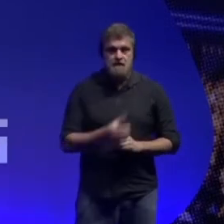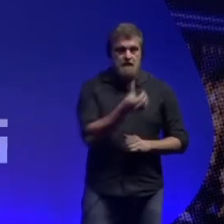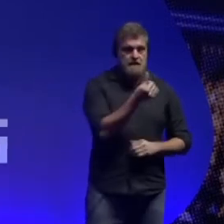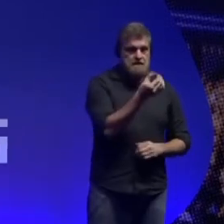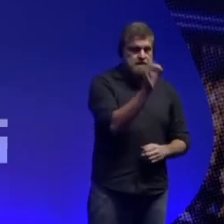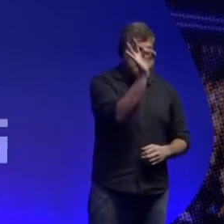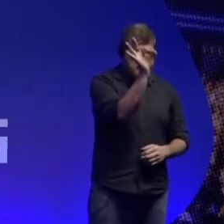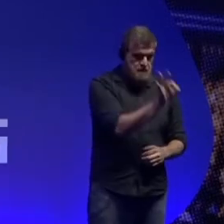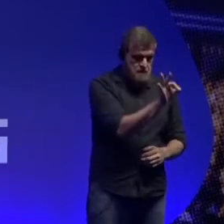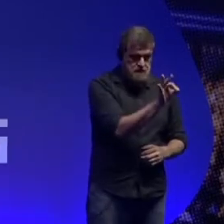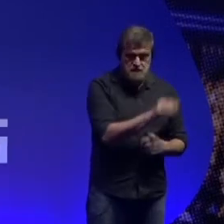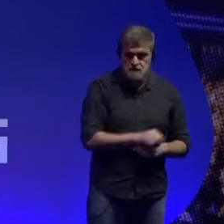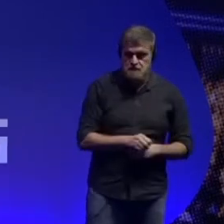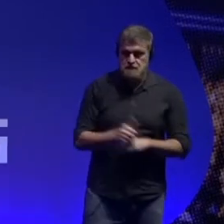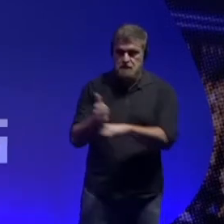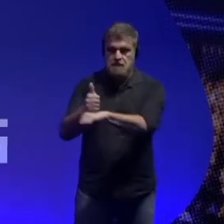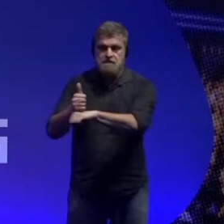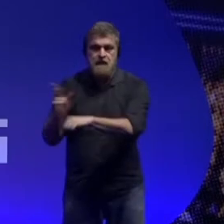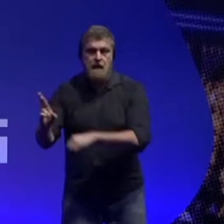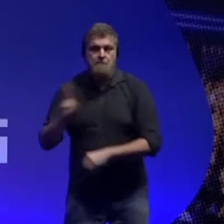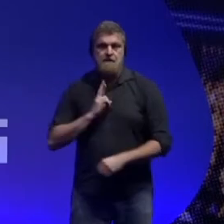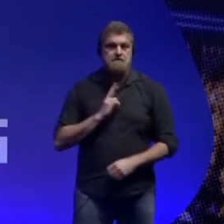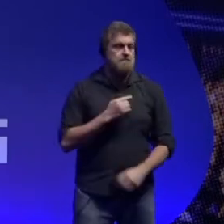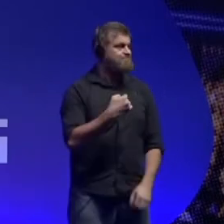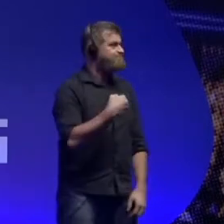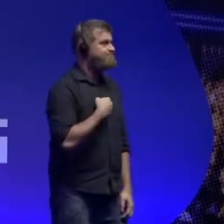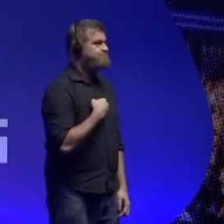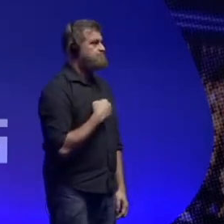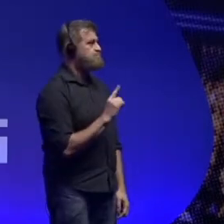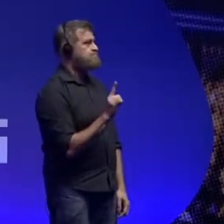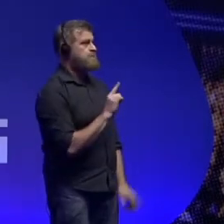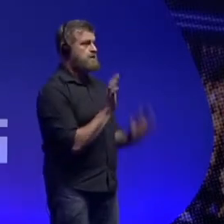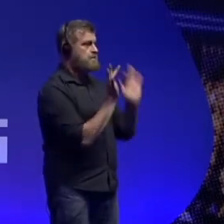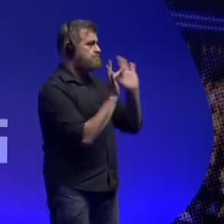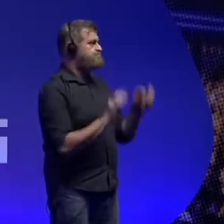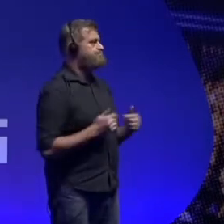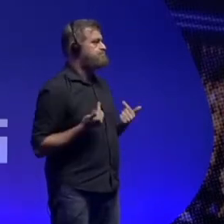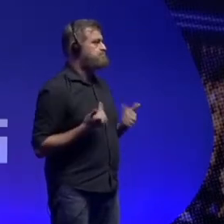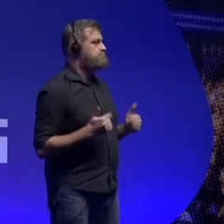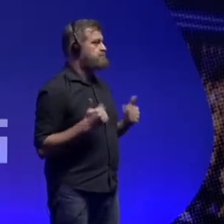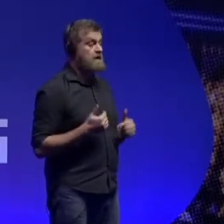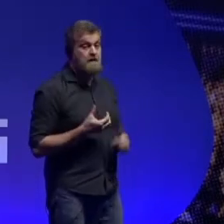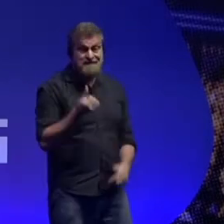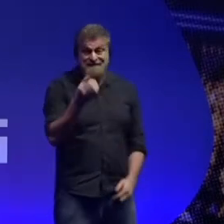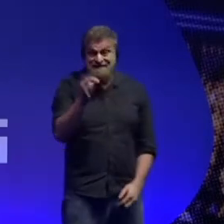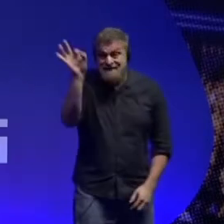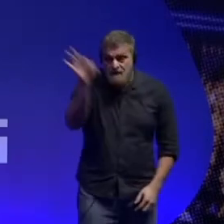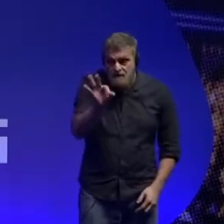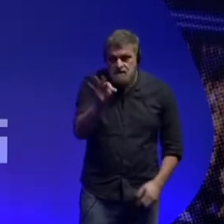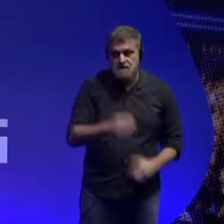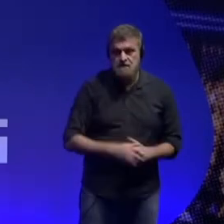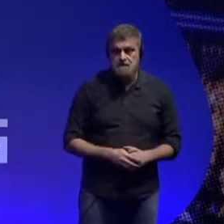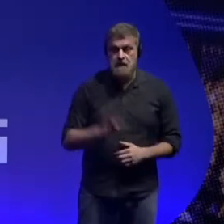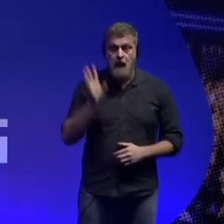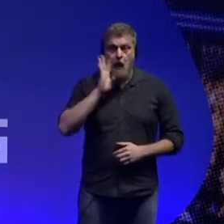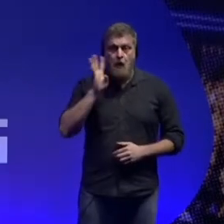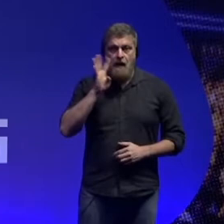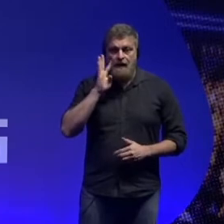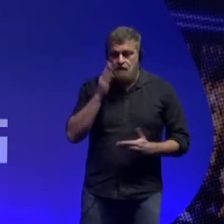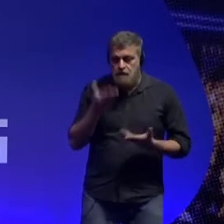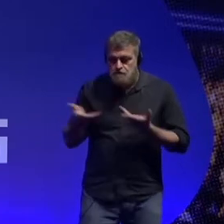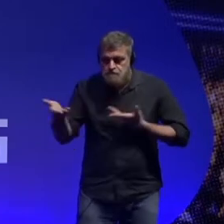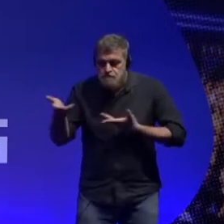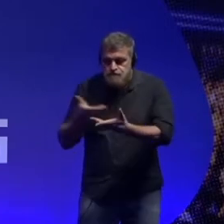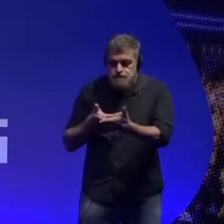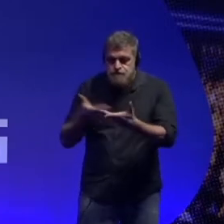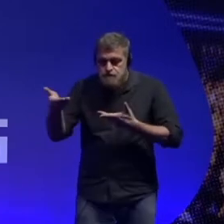60% desses profissionais falaram: não, eu não sou feliz no meu trabalho. 60%. E a parte legal dessa consulta que eu fiz,